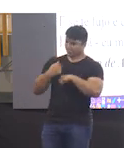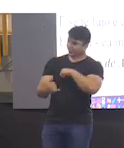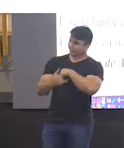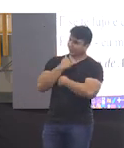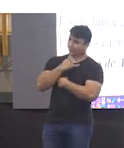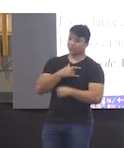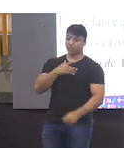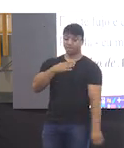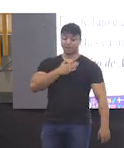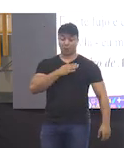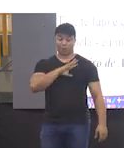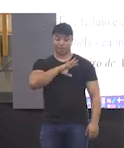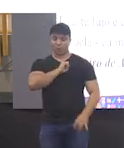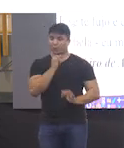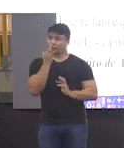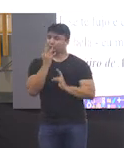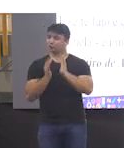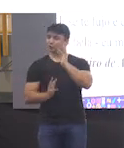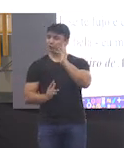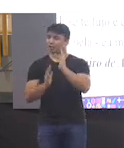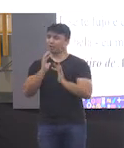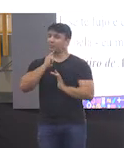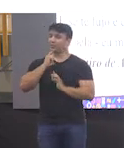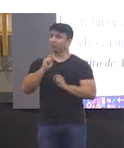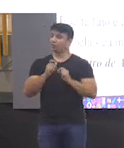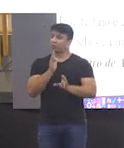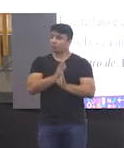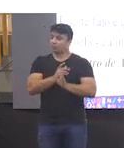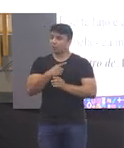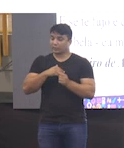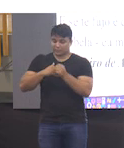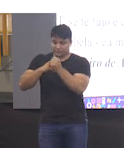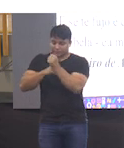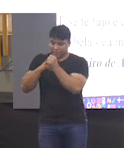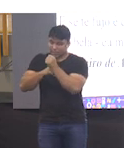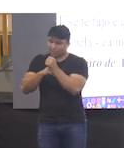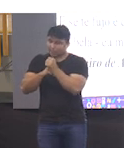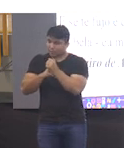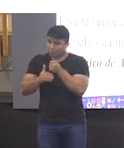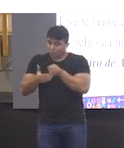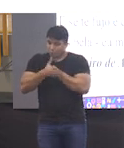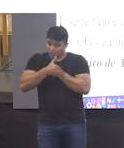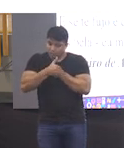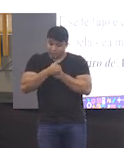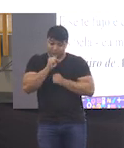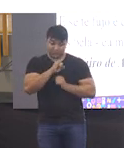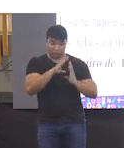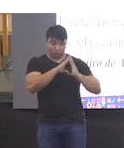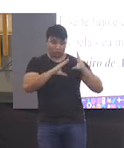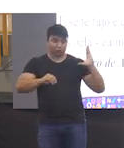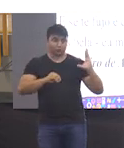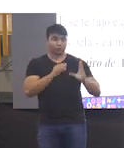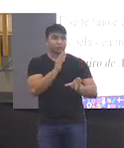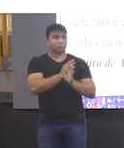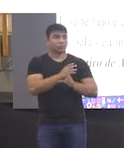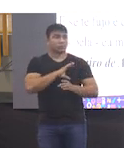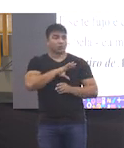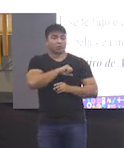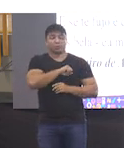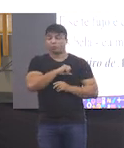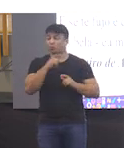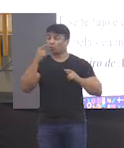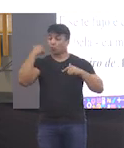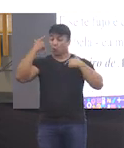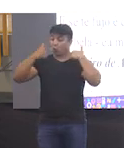Meu amor é chama que se alimenta no voraz segredo. E se te fujo é que te adoro